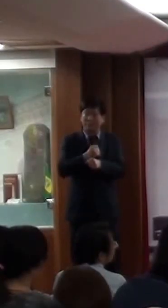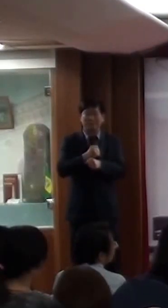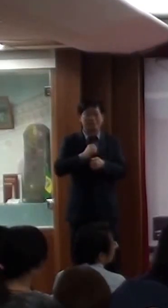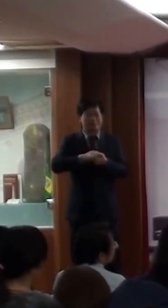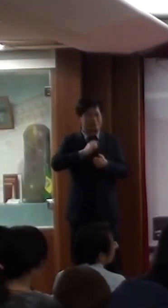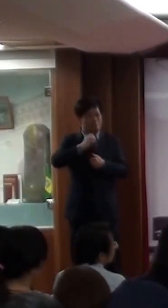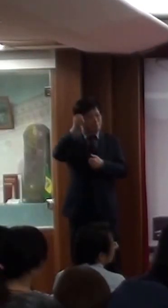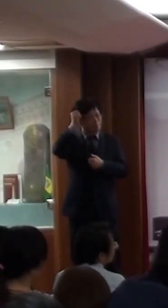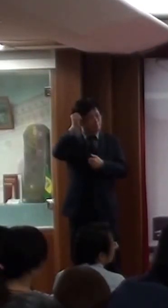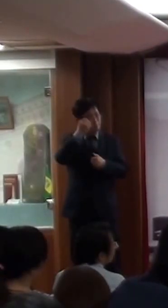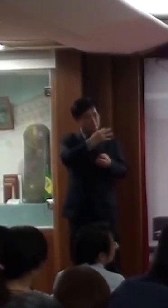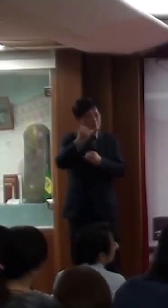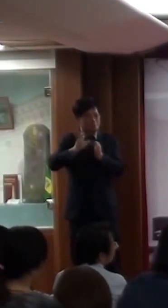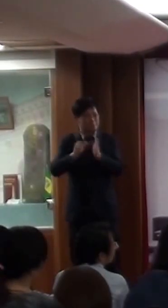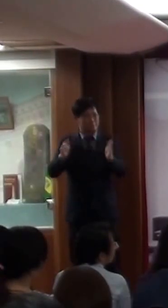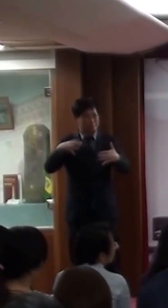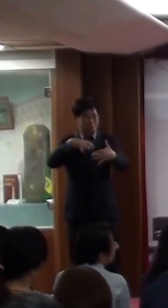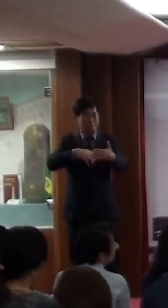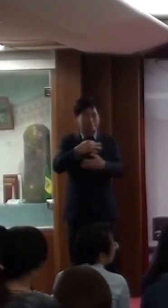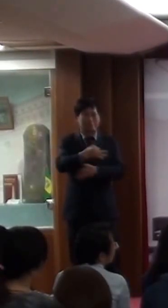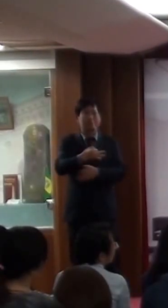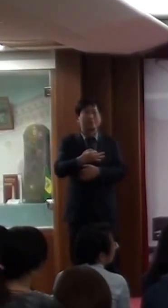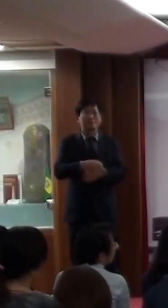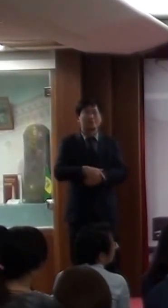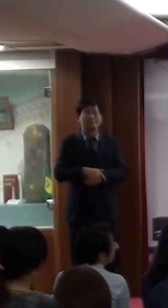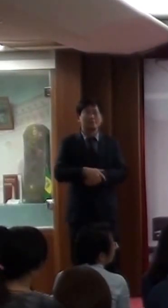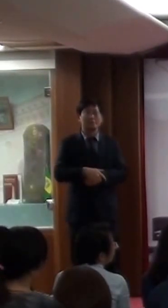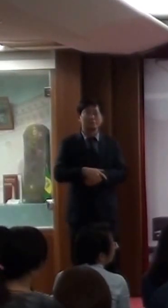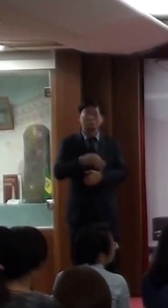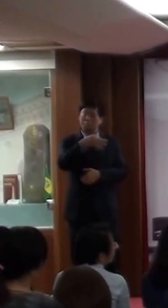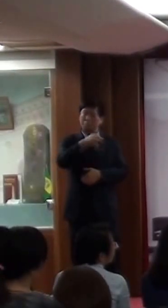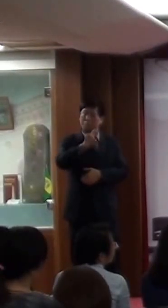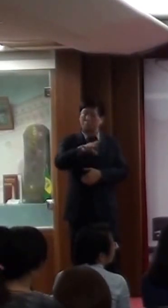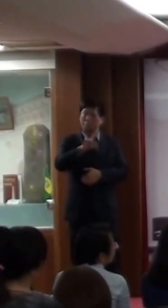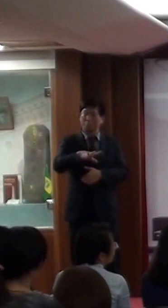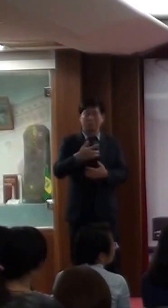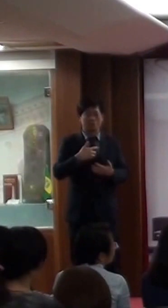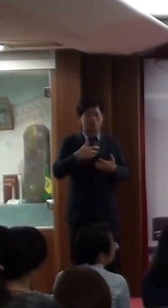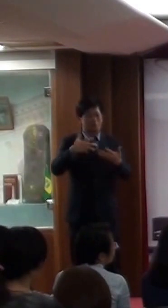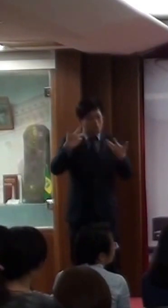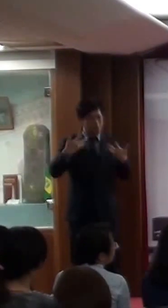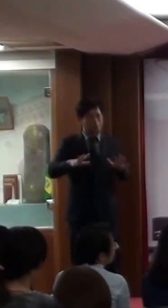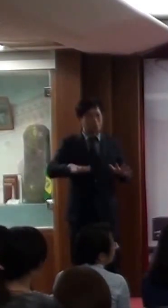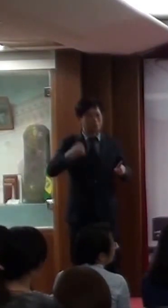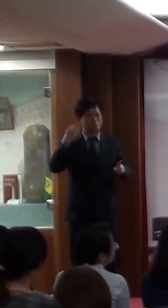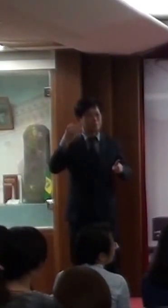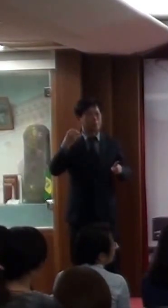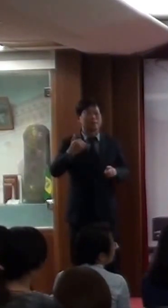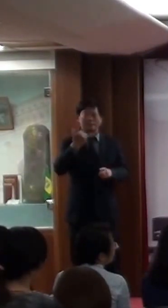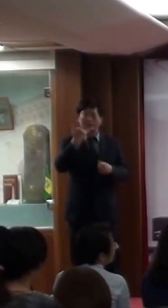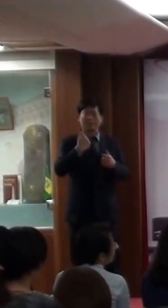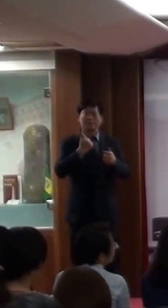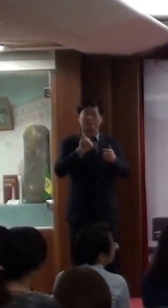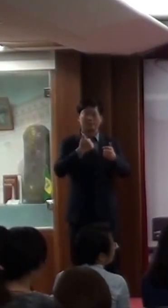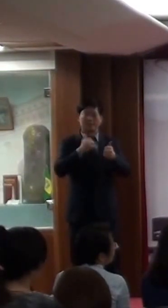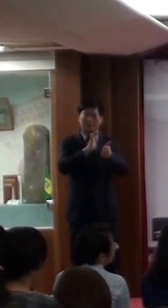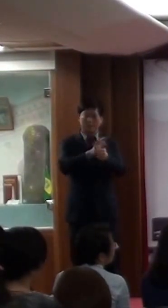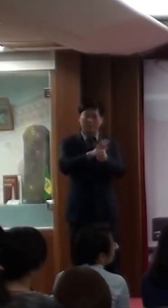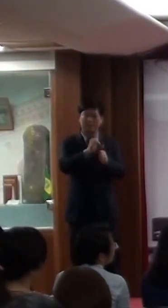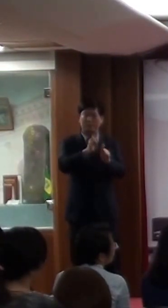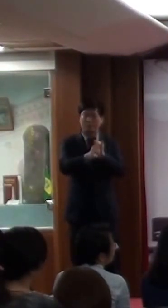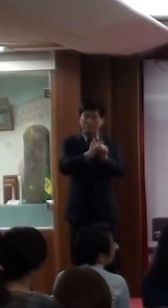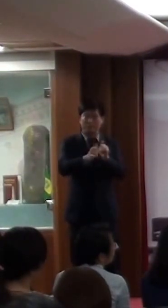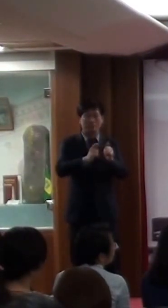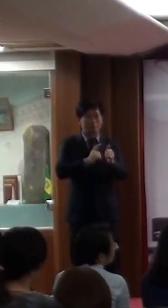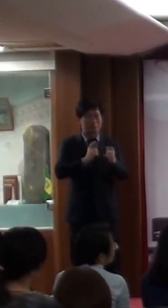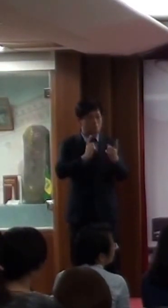要在期限之内来缴纳哦。那我们缴纳的管道呢，其实是非常的多。 元的。那么为了要让我们的民众呢，对于缴纳